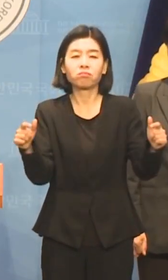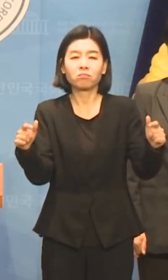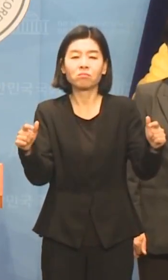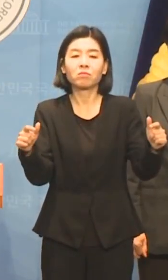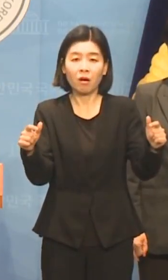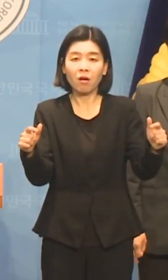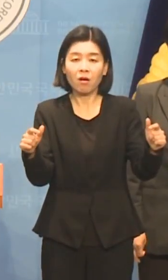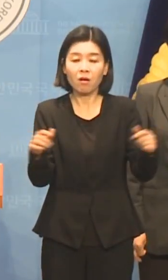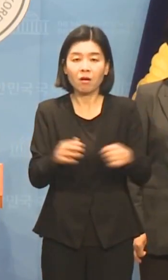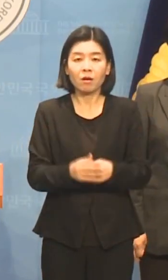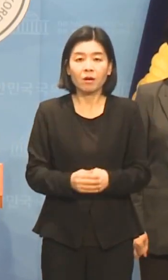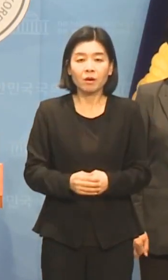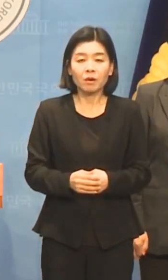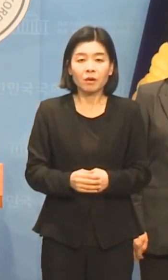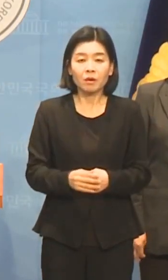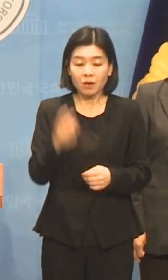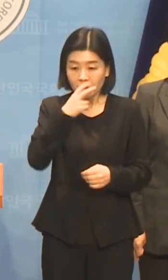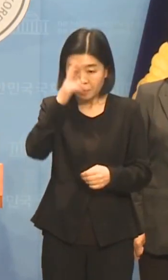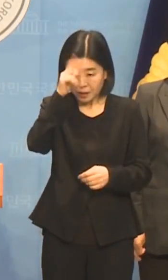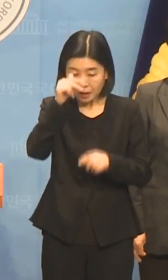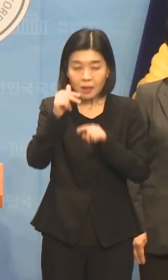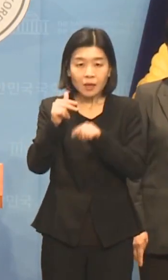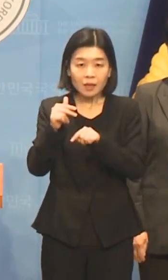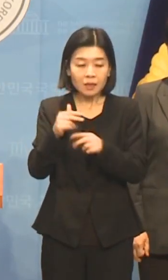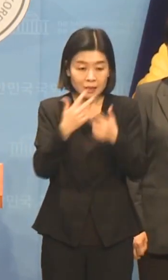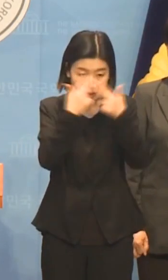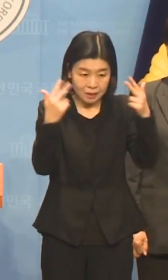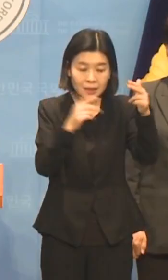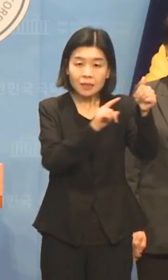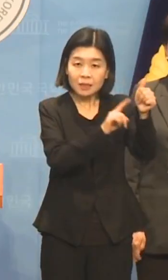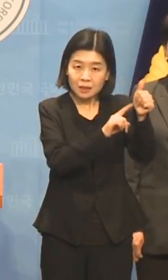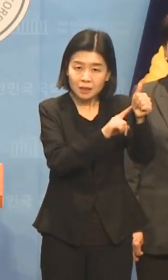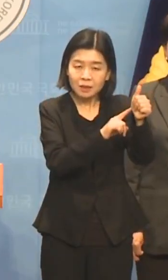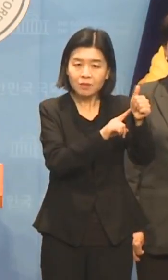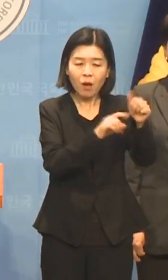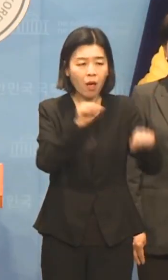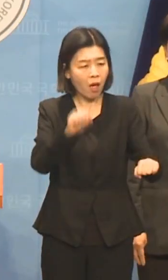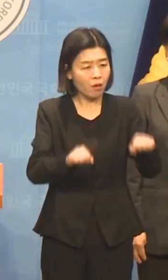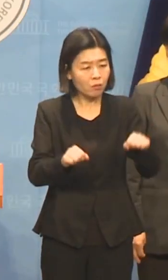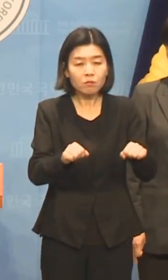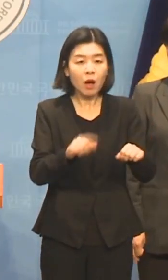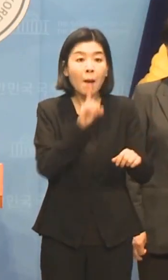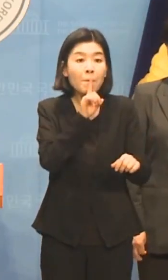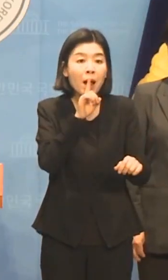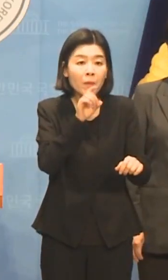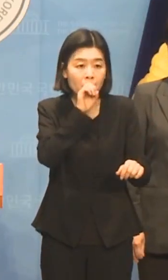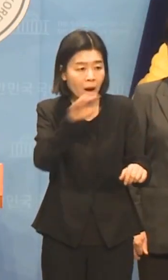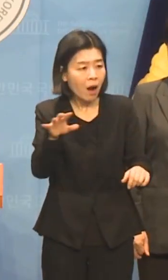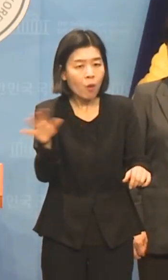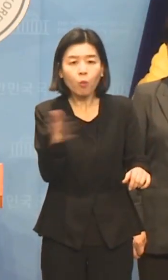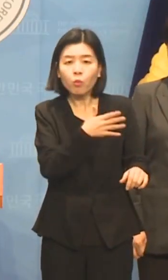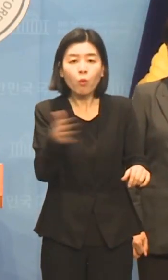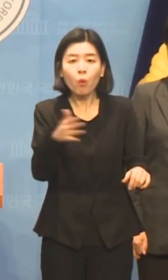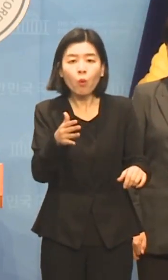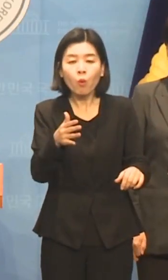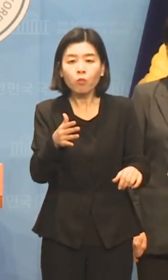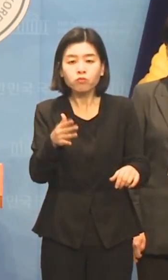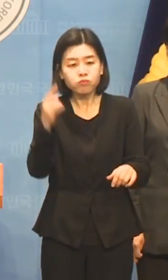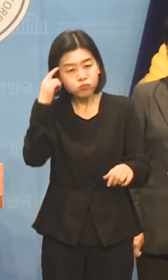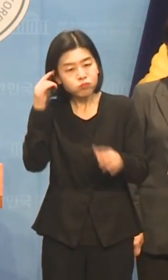불특정했습니다. 검찰은 이재명 대표가 하지 않은 발언을 자의적으로